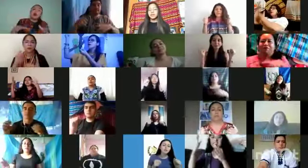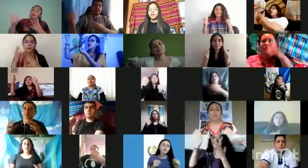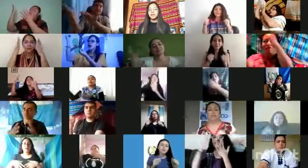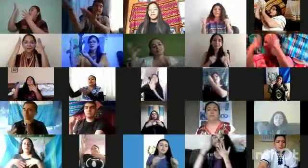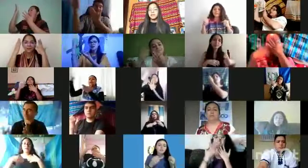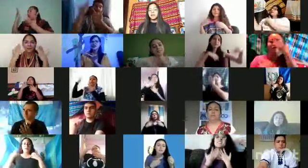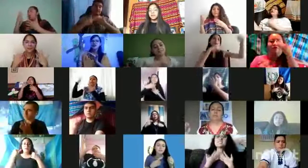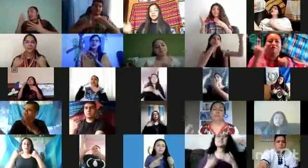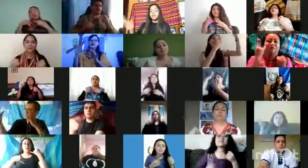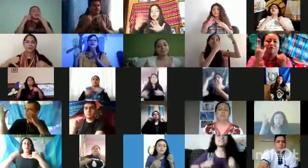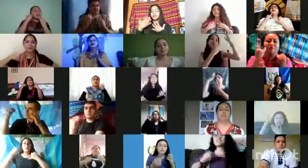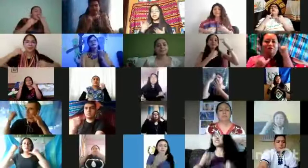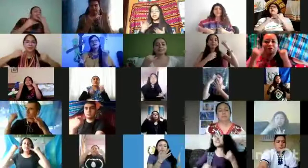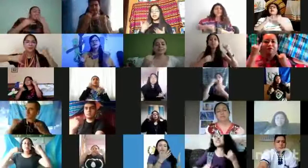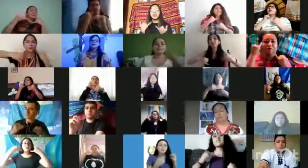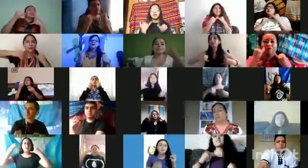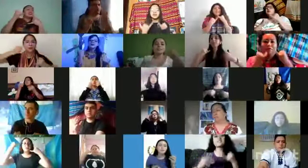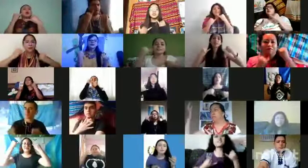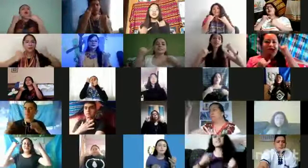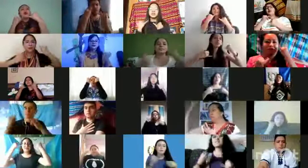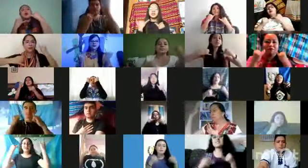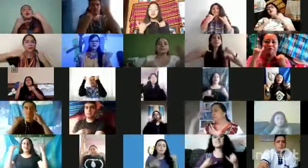diste inspiración Xelajú Luna de Xelajú Máu Juan Valencia